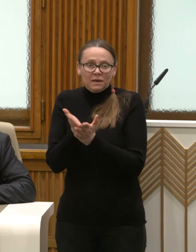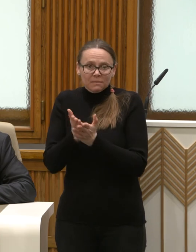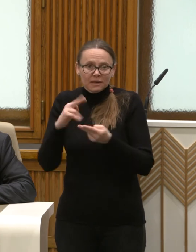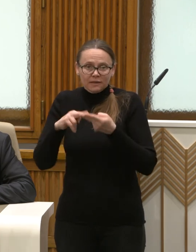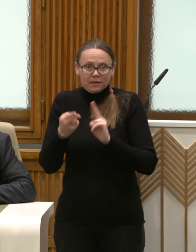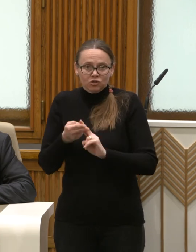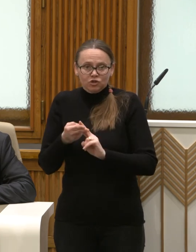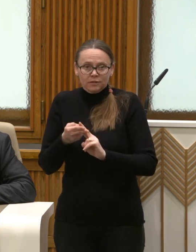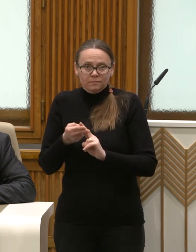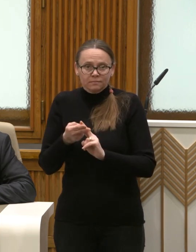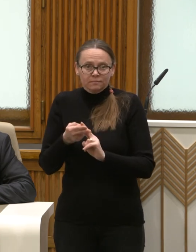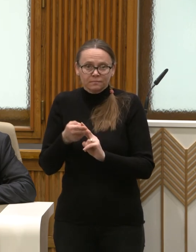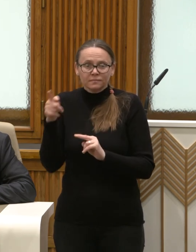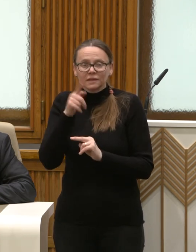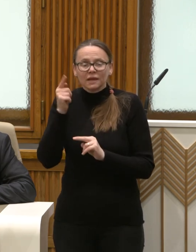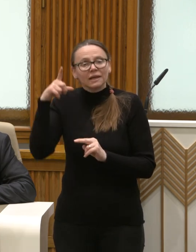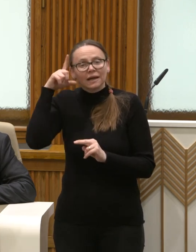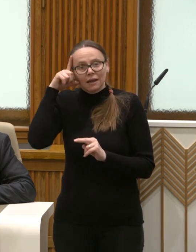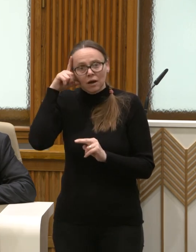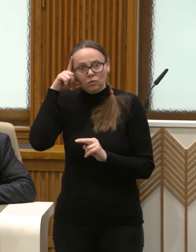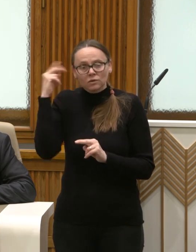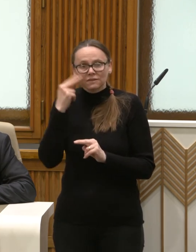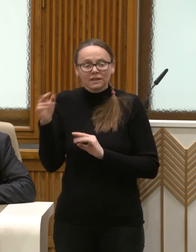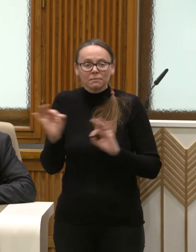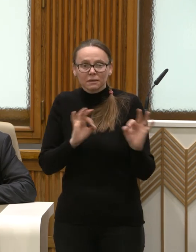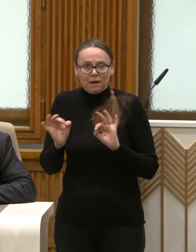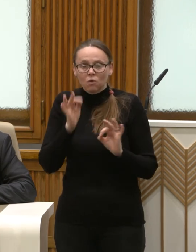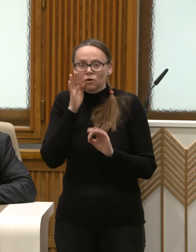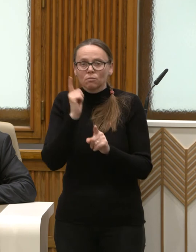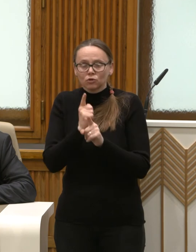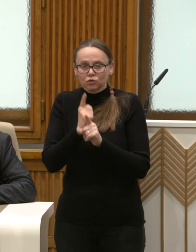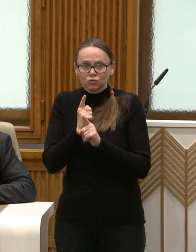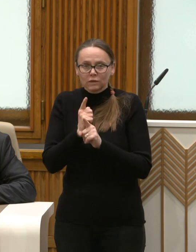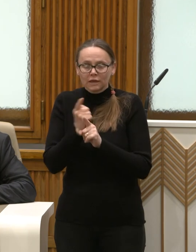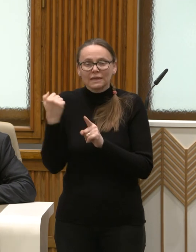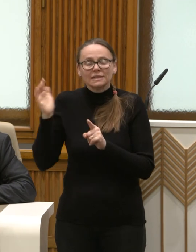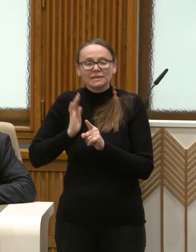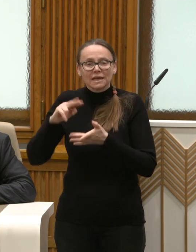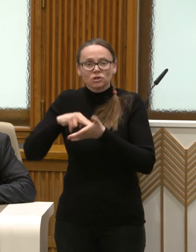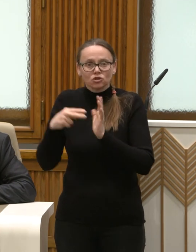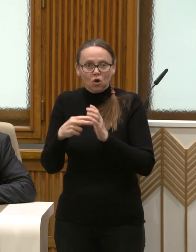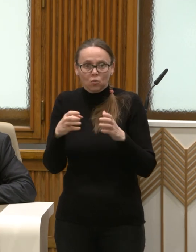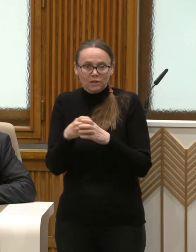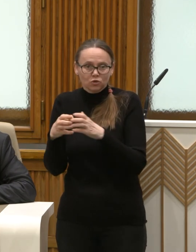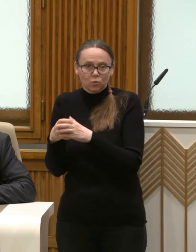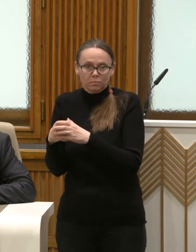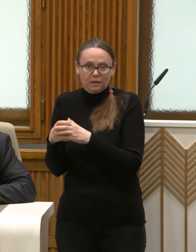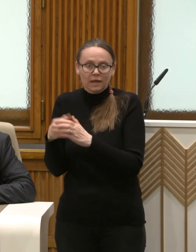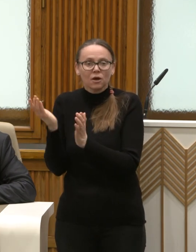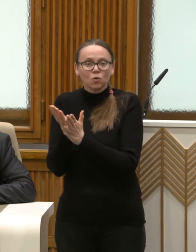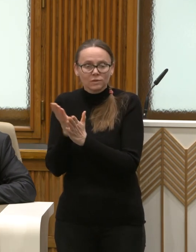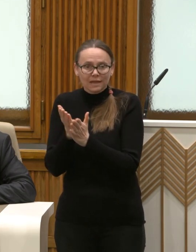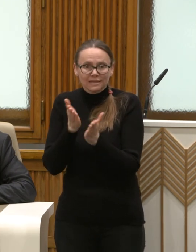način in kar je ključno, seveda pripravljene bodo tudi strani strokovne skupine